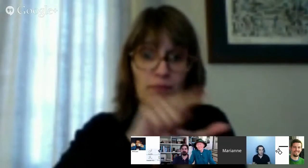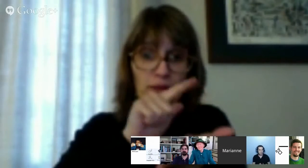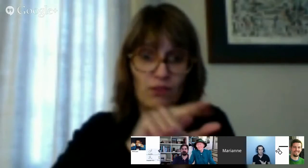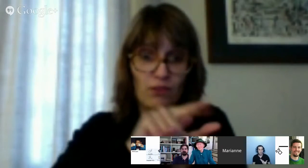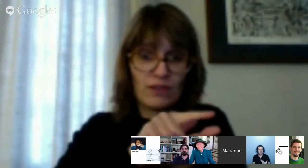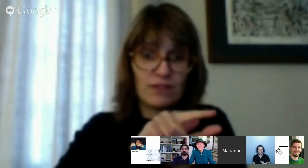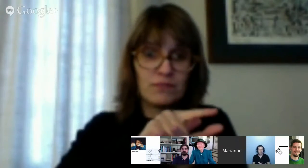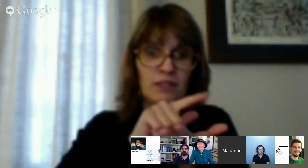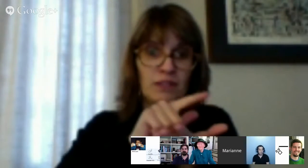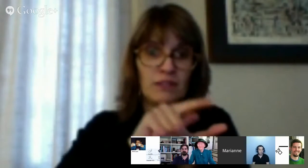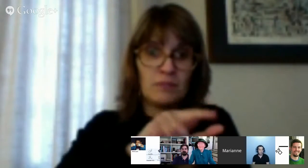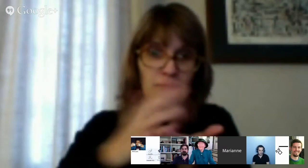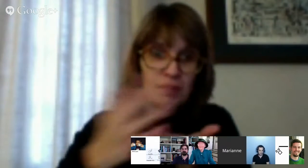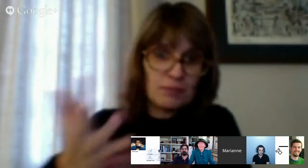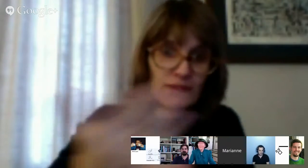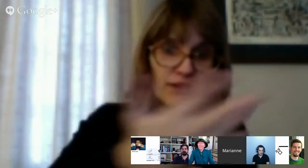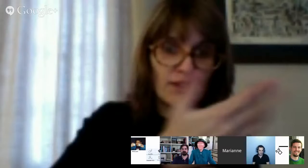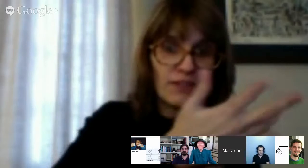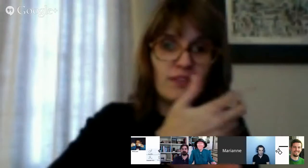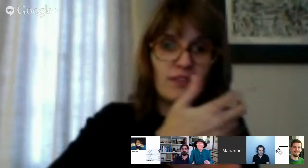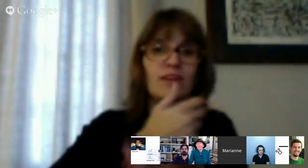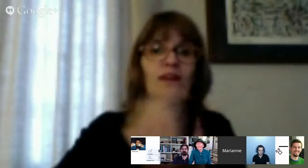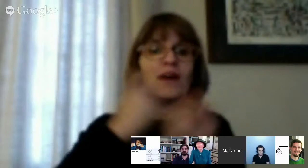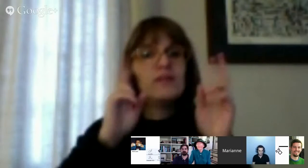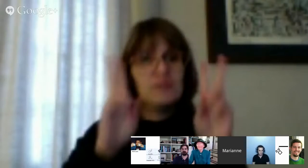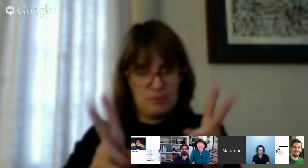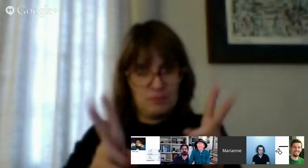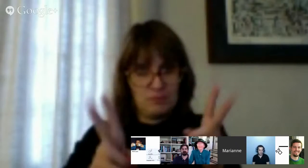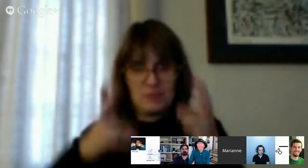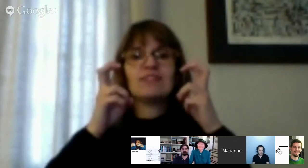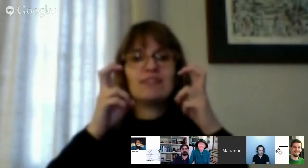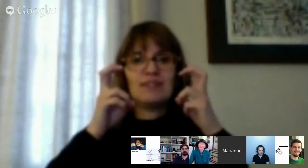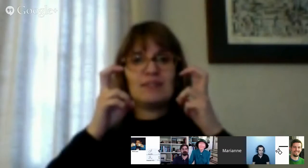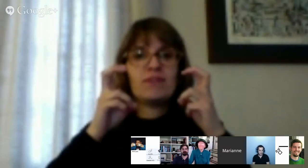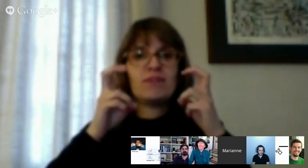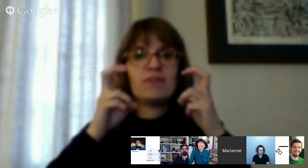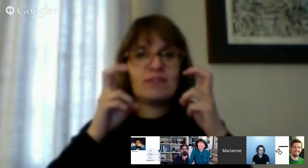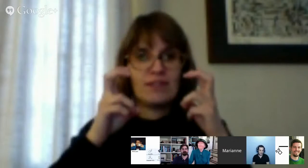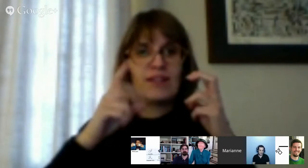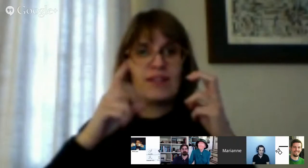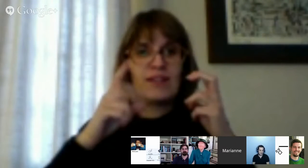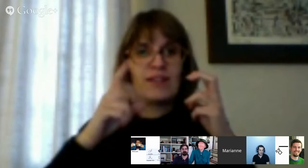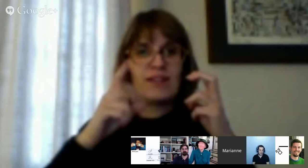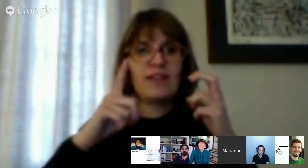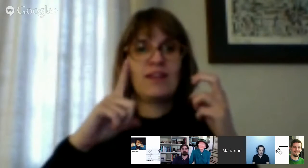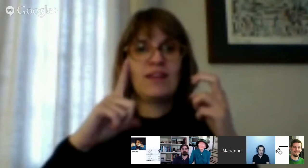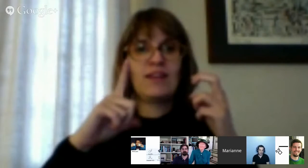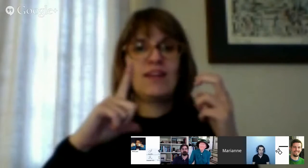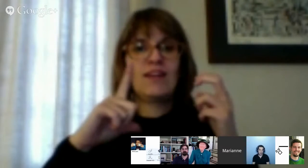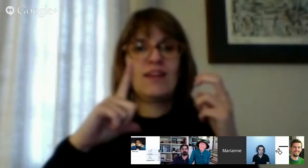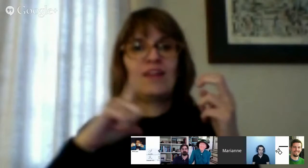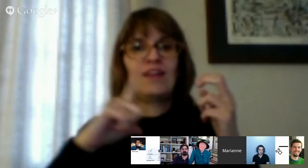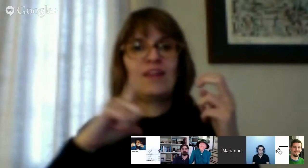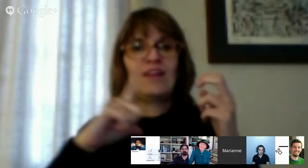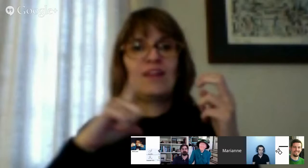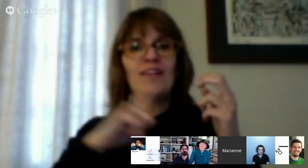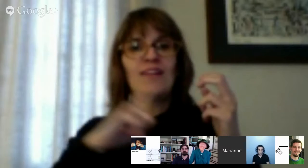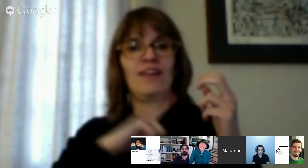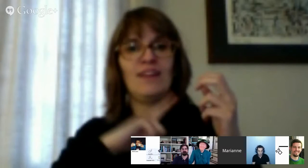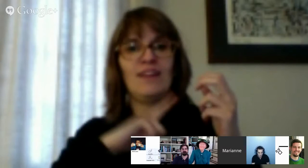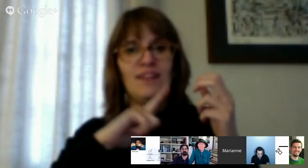discussão muito produtiva. Onde as pessoas, onde as crianças e o material que a gente